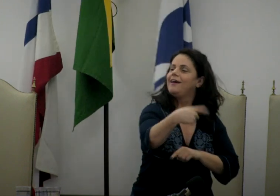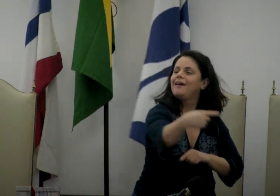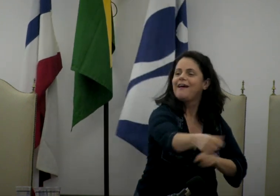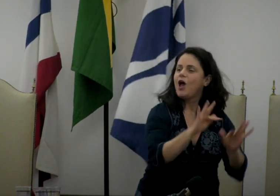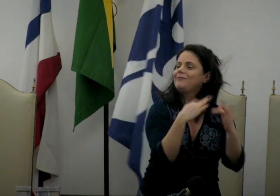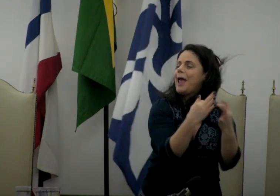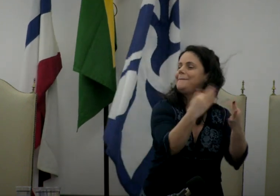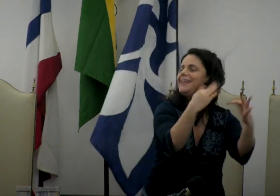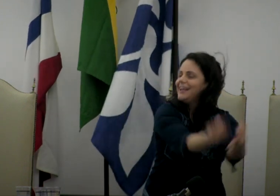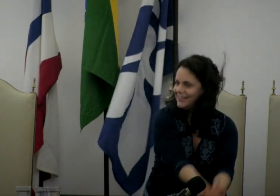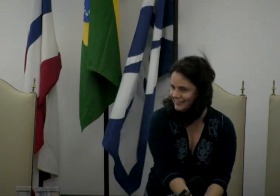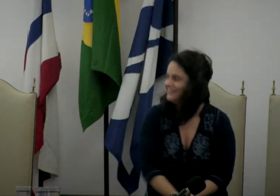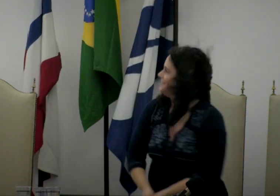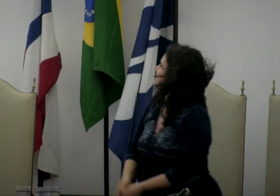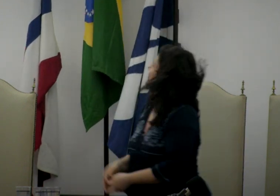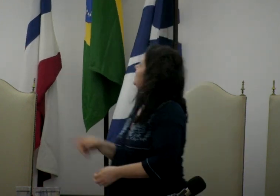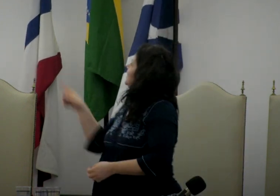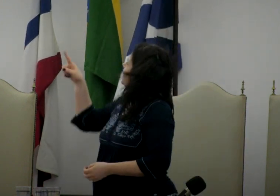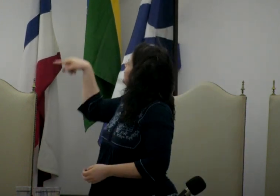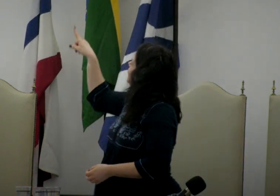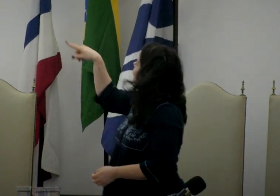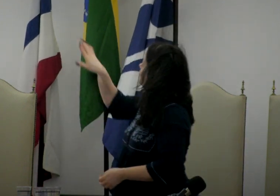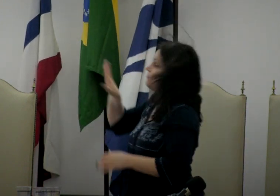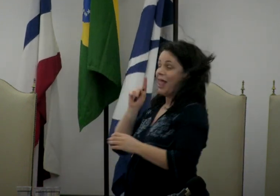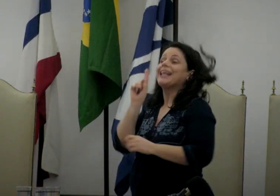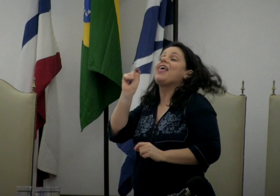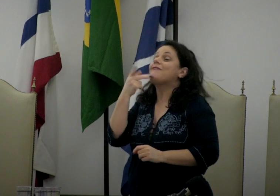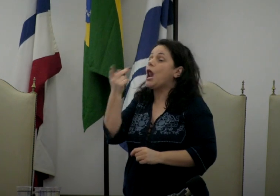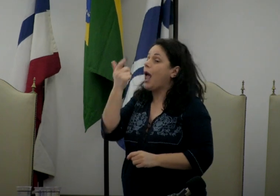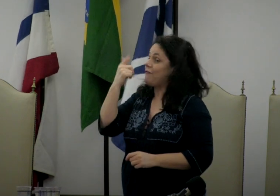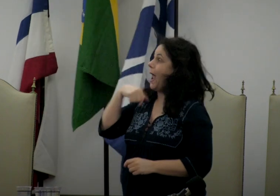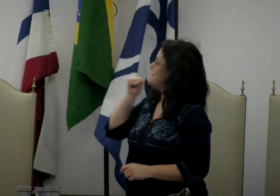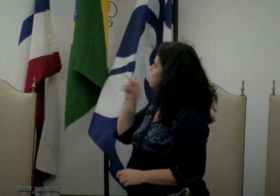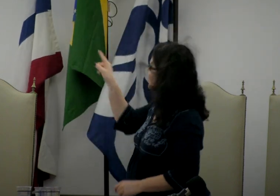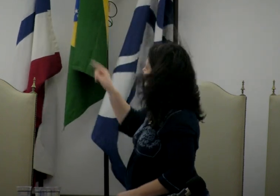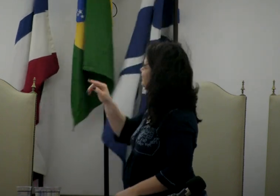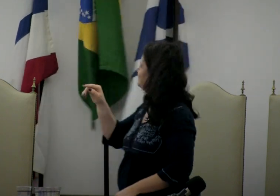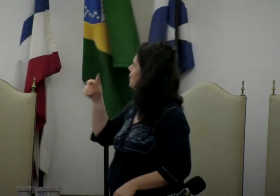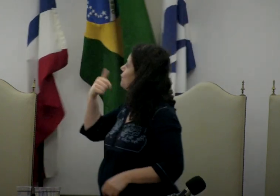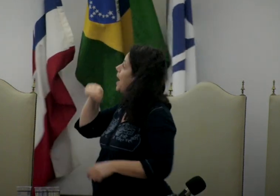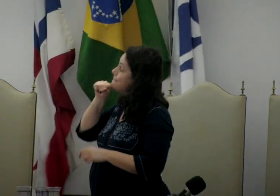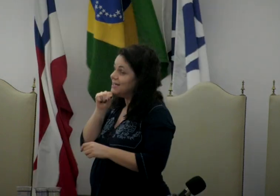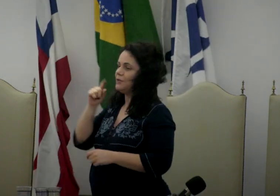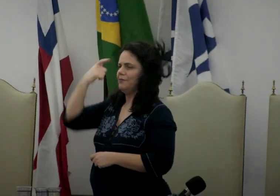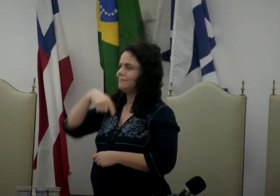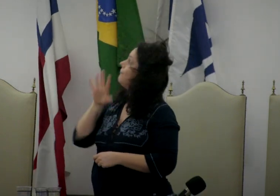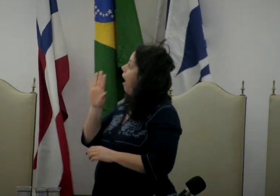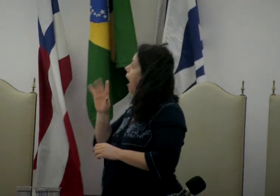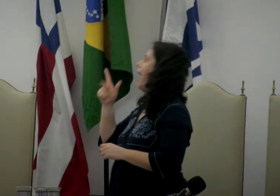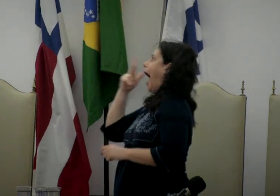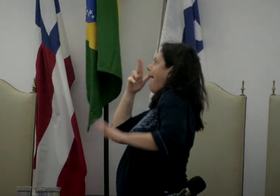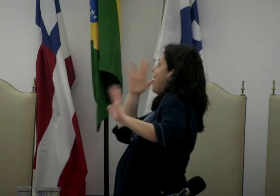aquela informação e aí acaba convencendo a família a aceitar realizar um implante coclear. Então, aqui uma fala de uma